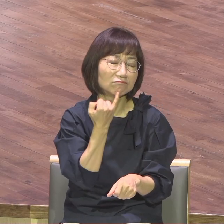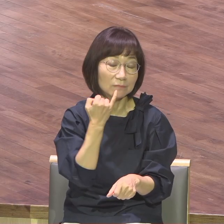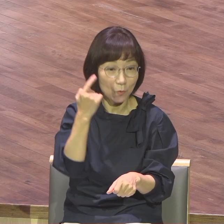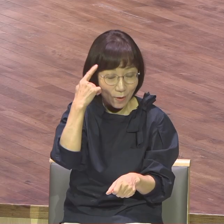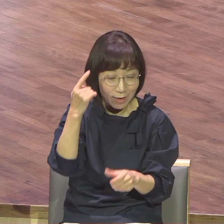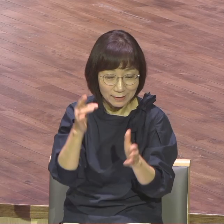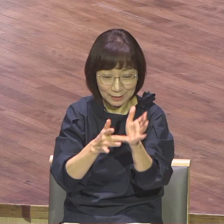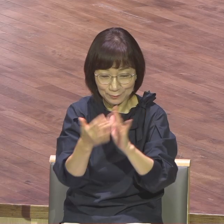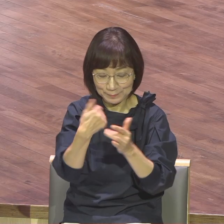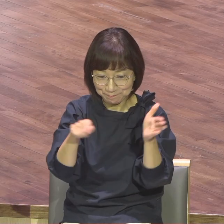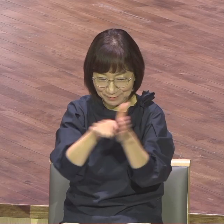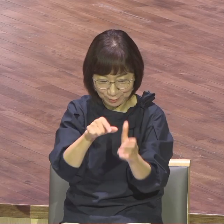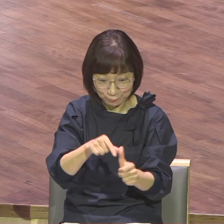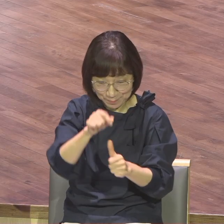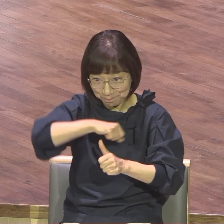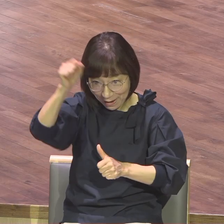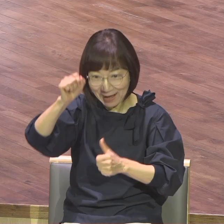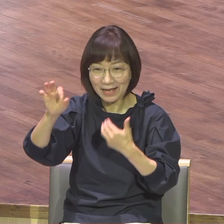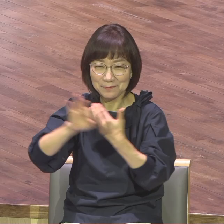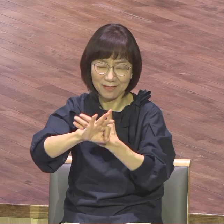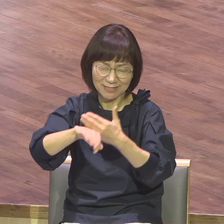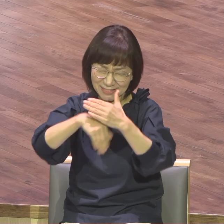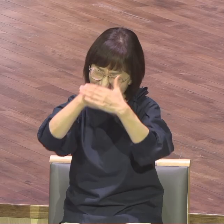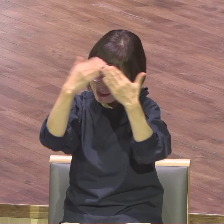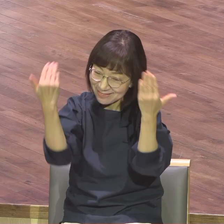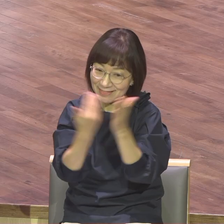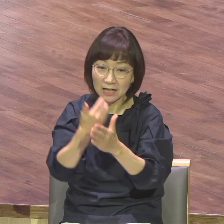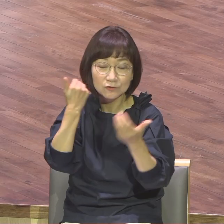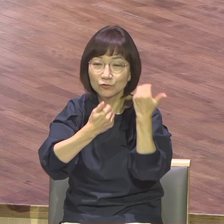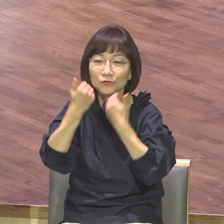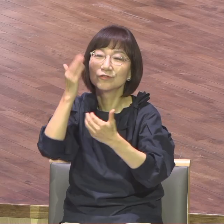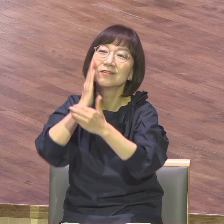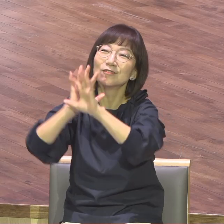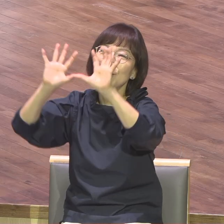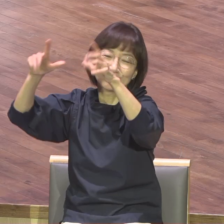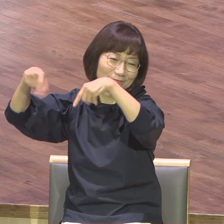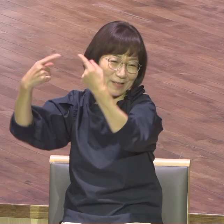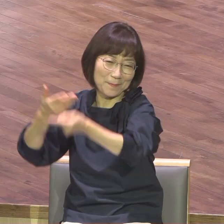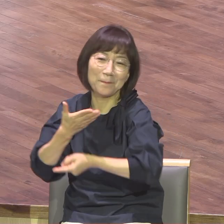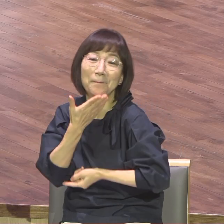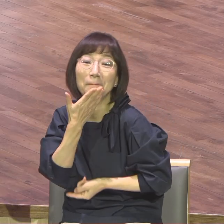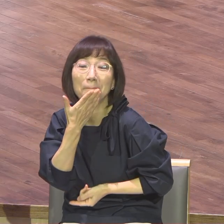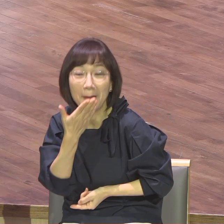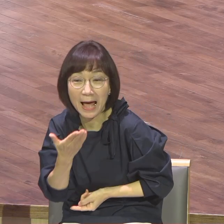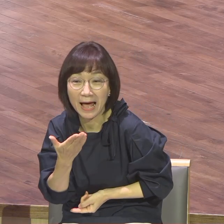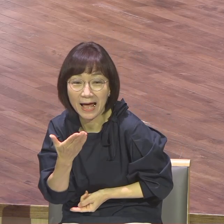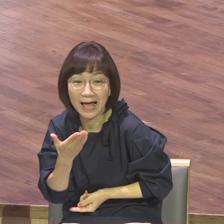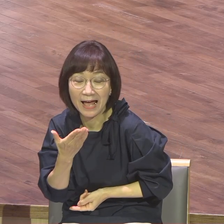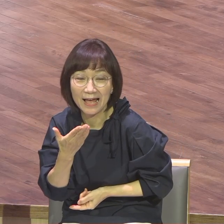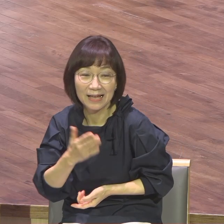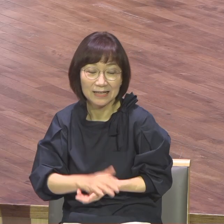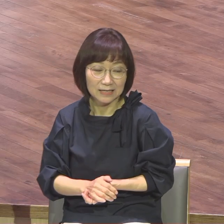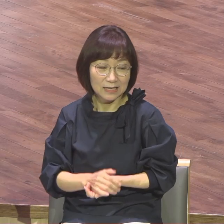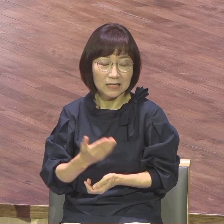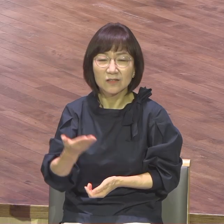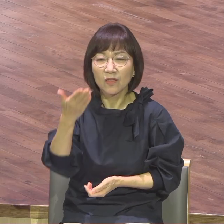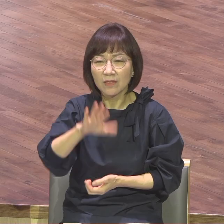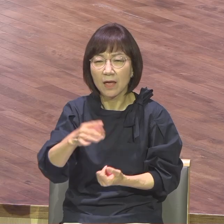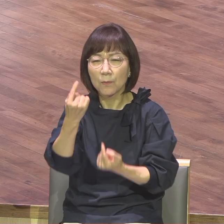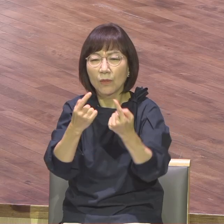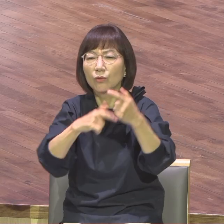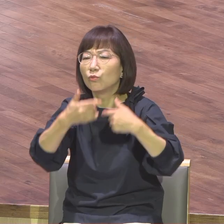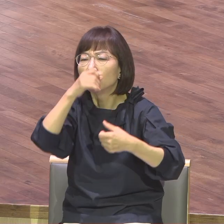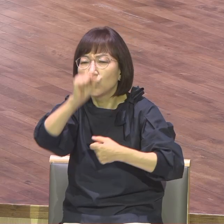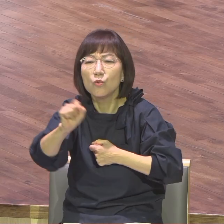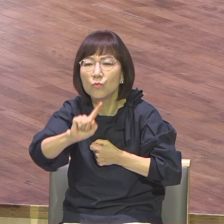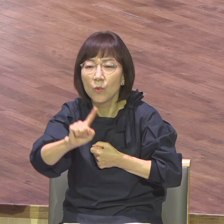믿는 사람은 다 천국 가게 돼 있어요. 그런데 여러분 하나 더 받고 싶으면 이 땅에서도 천국